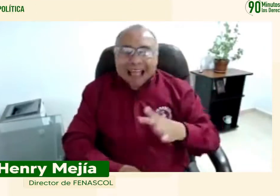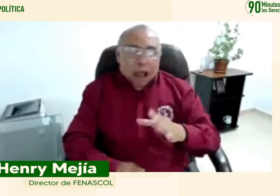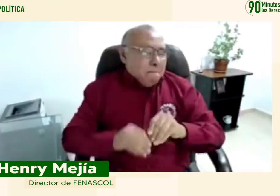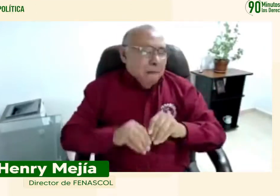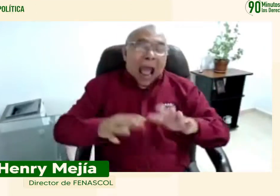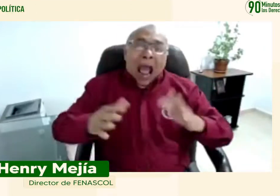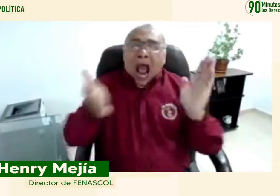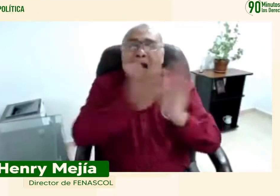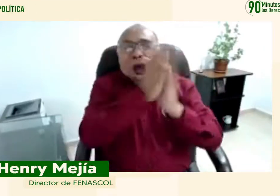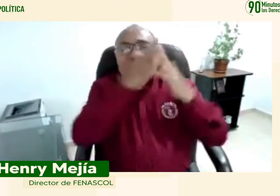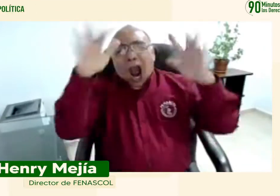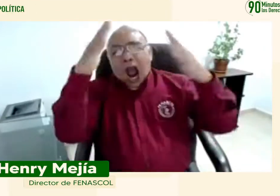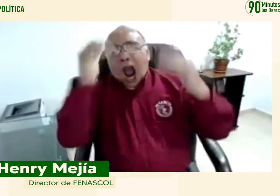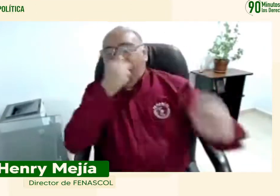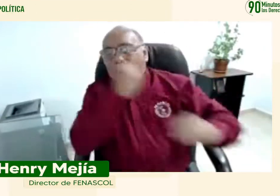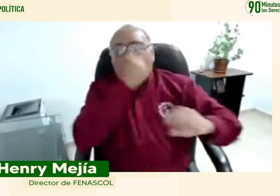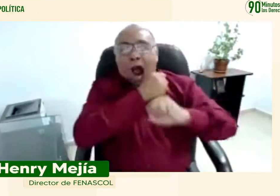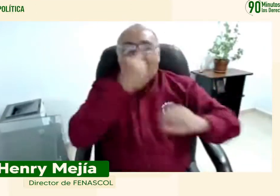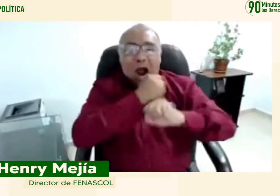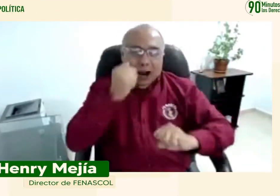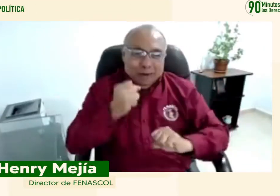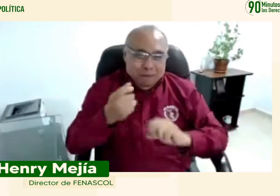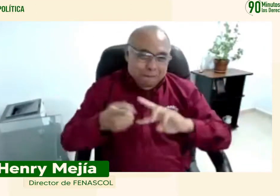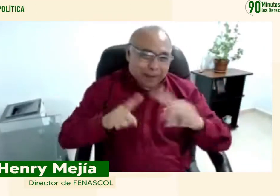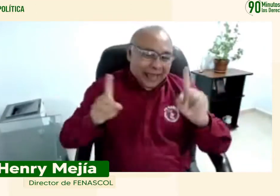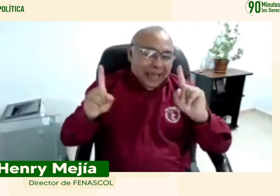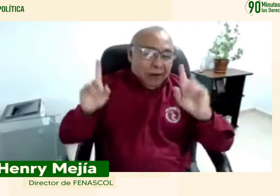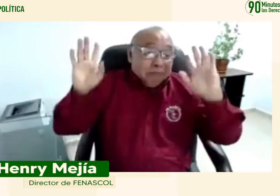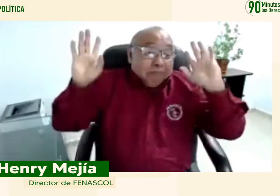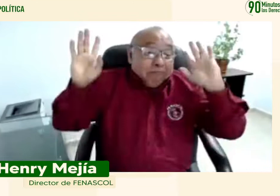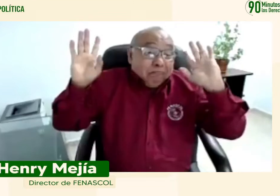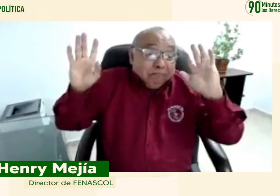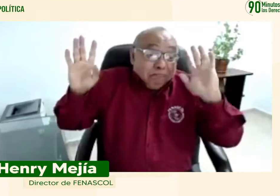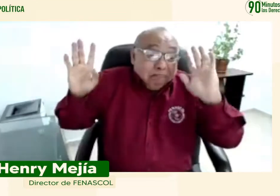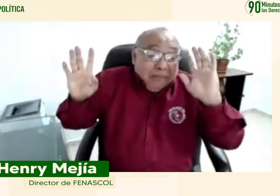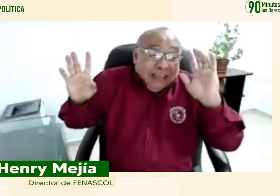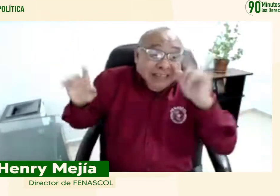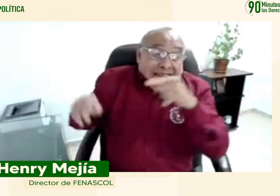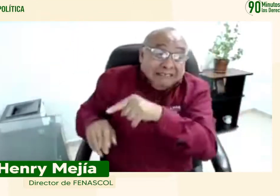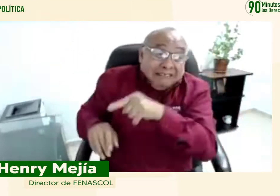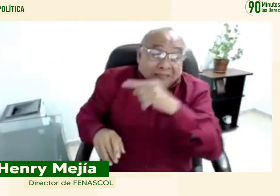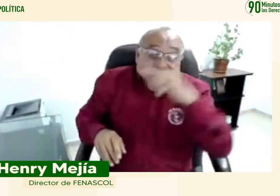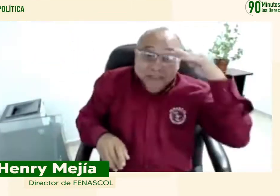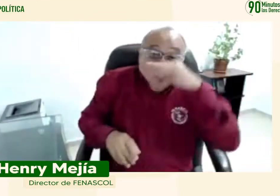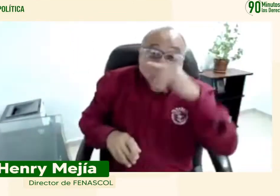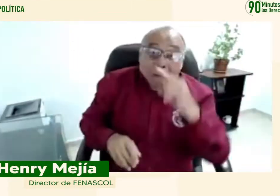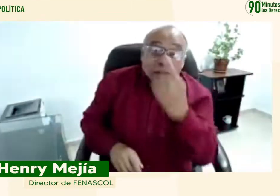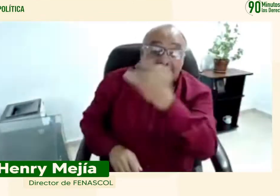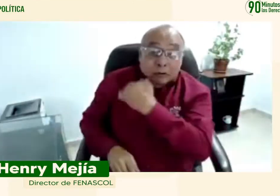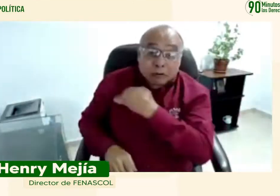bien entendido que si hubiera sido petro y que hubiera llamado yo creo que muchas personas estarían contentos pero no fue el caso